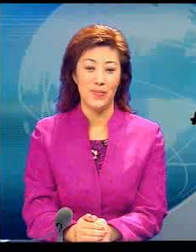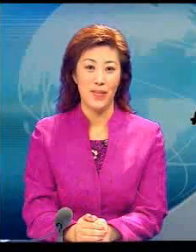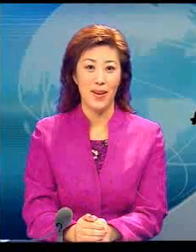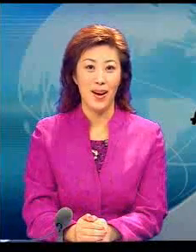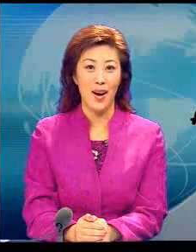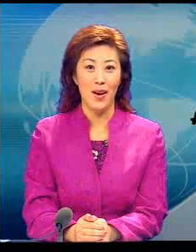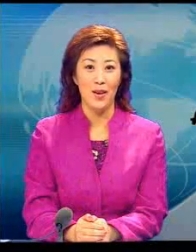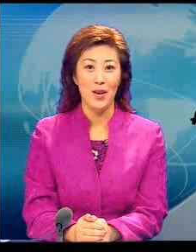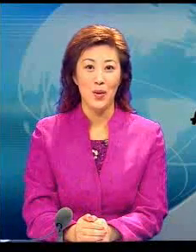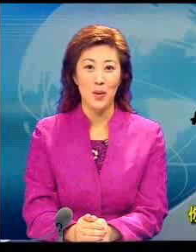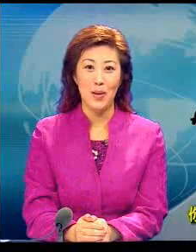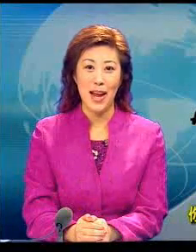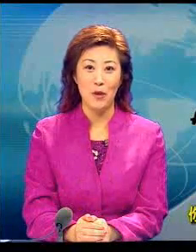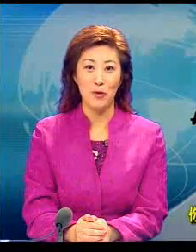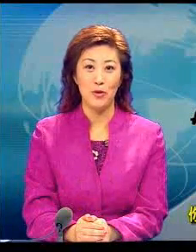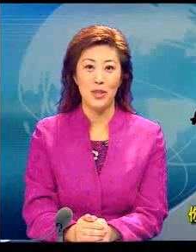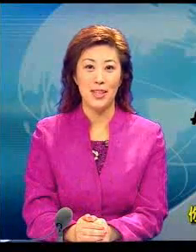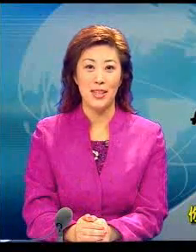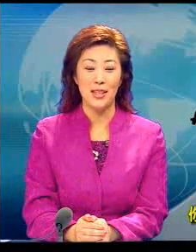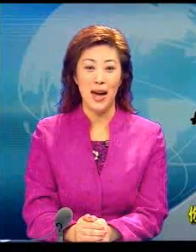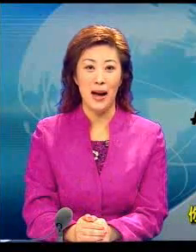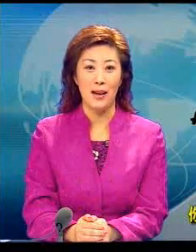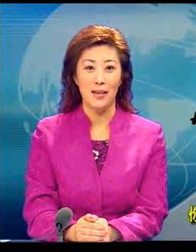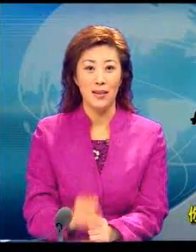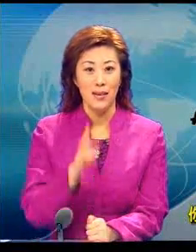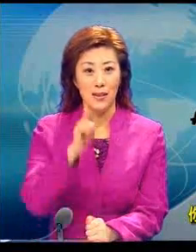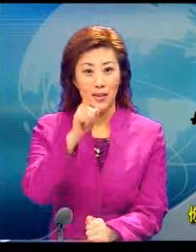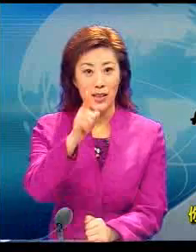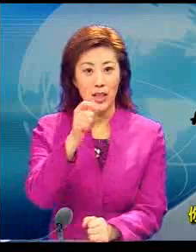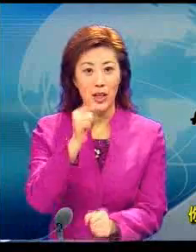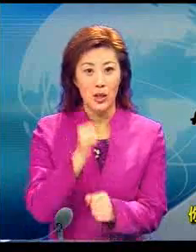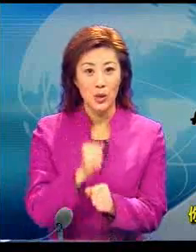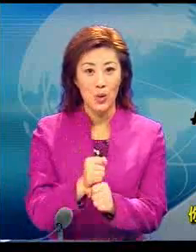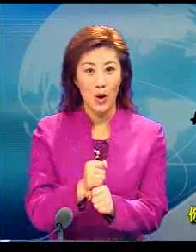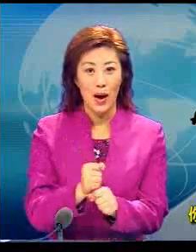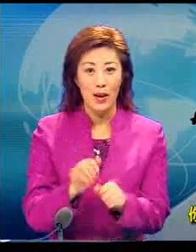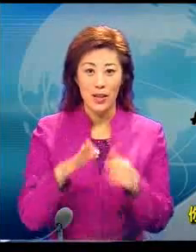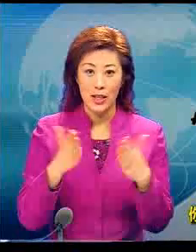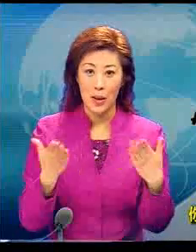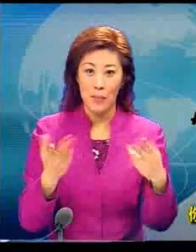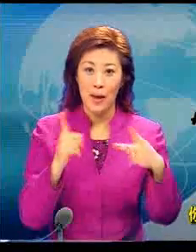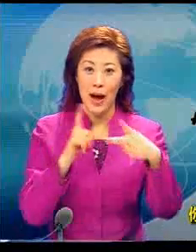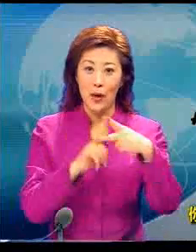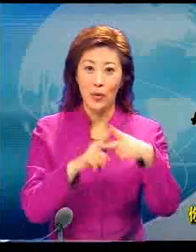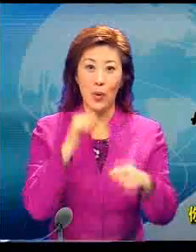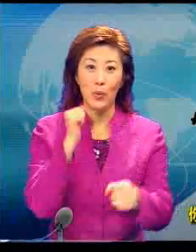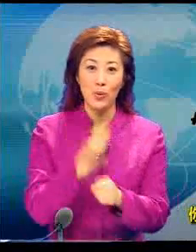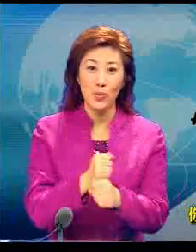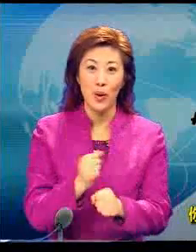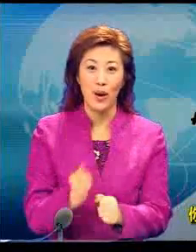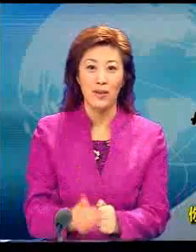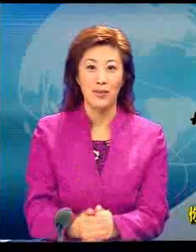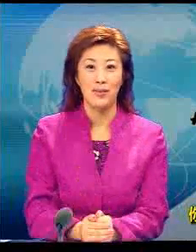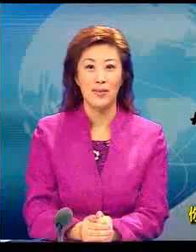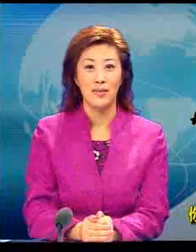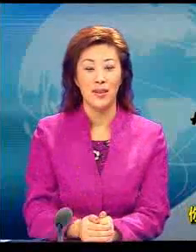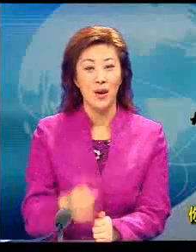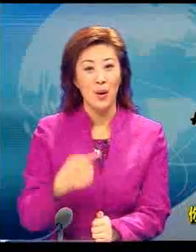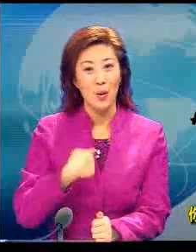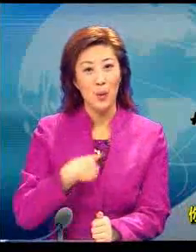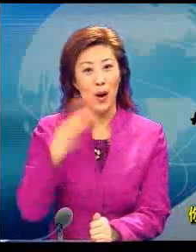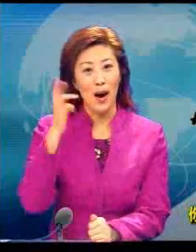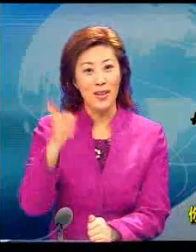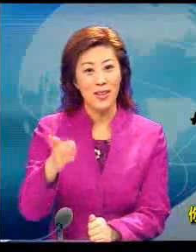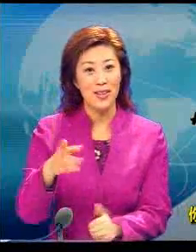我们来复习一下。你做什么工作？ 我是教